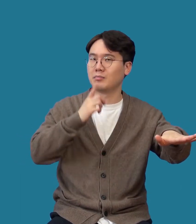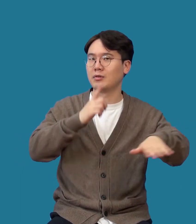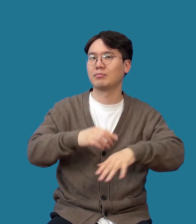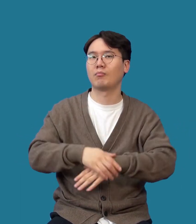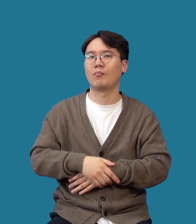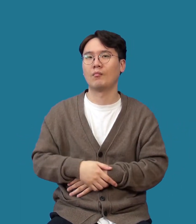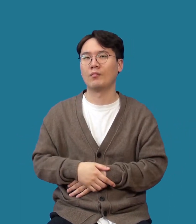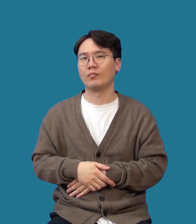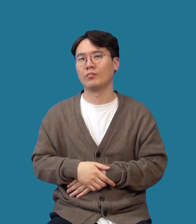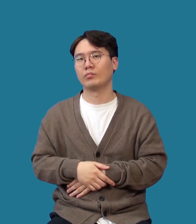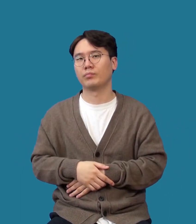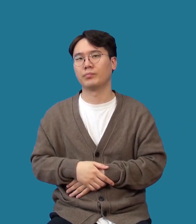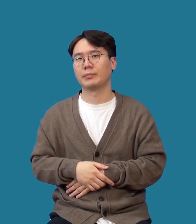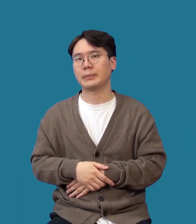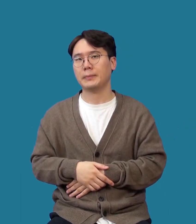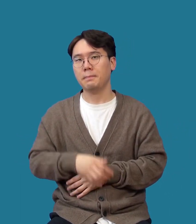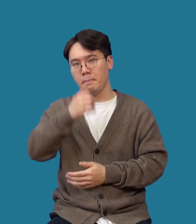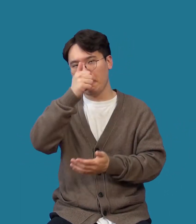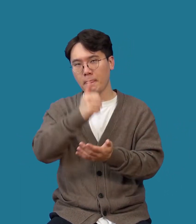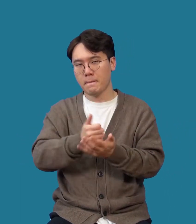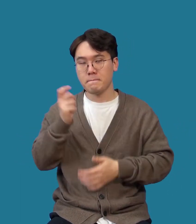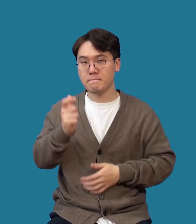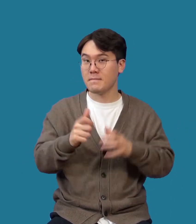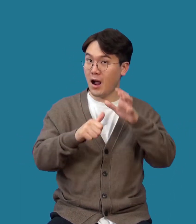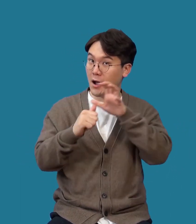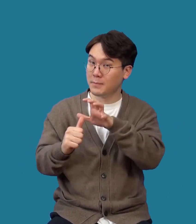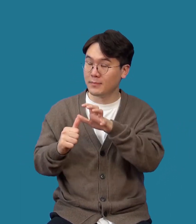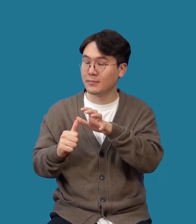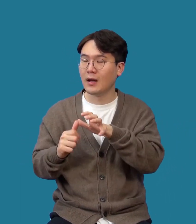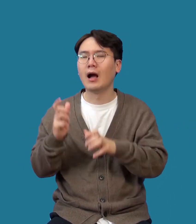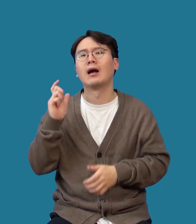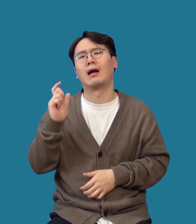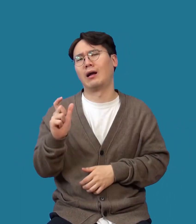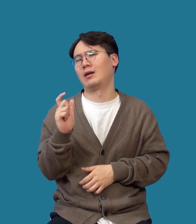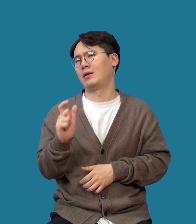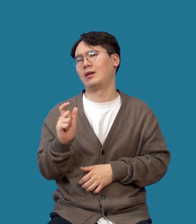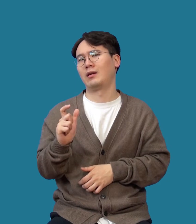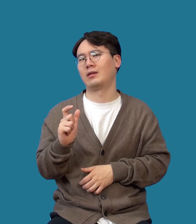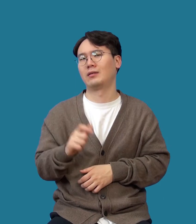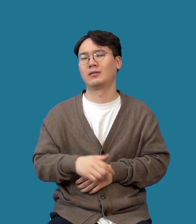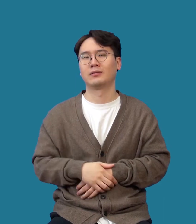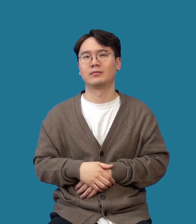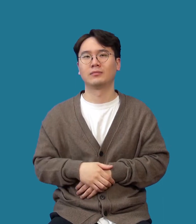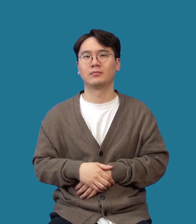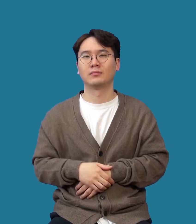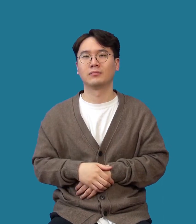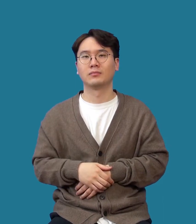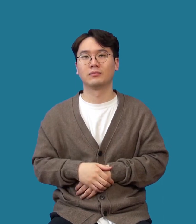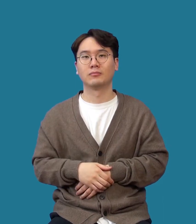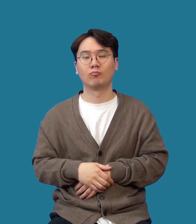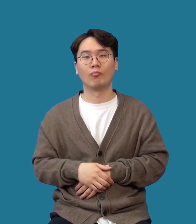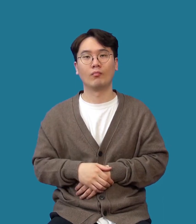죄의 강압이 얼마나 강력한지는 실험을 해도 해볼 수가 있습니다.